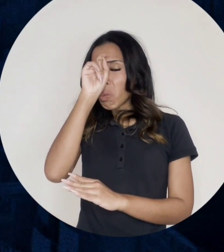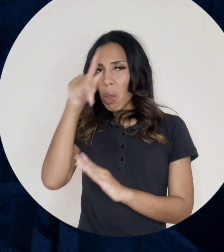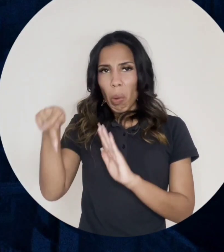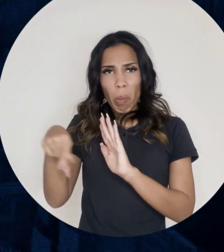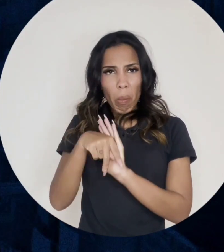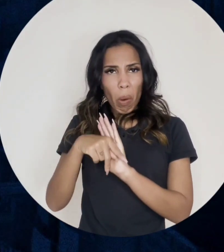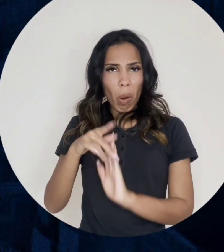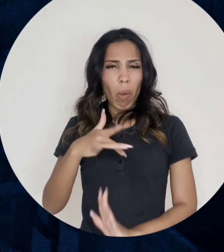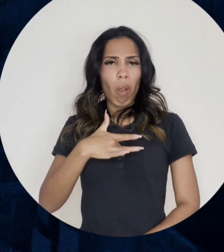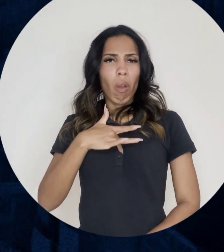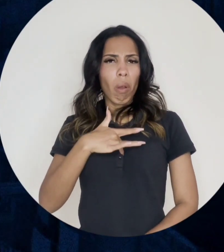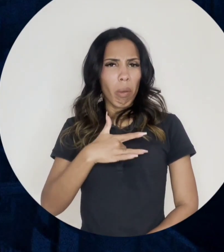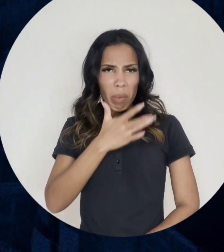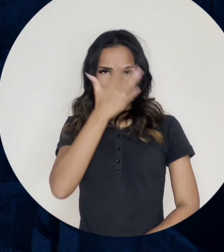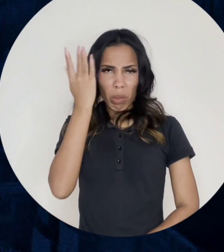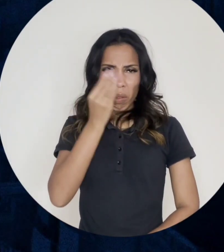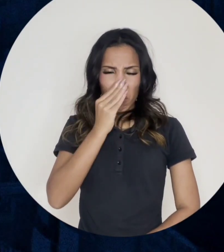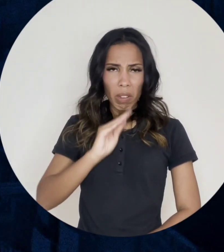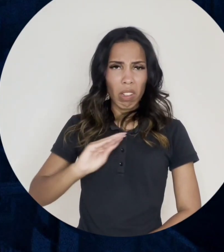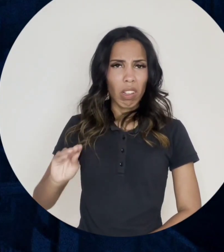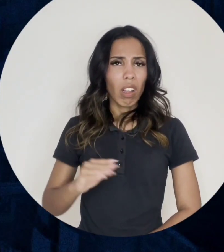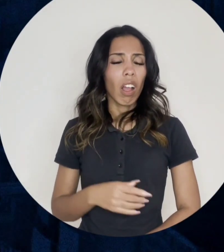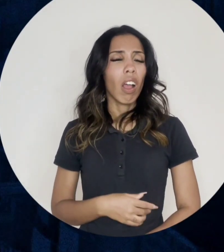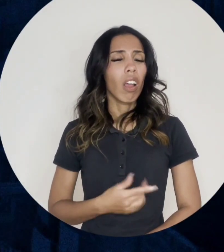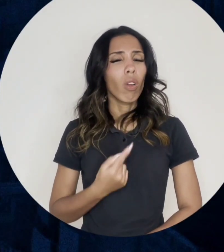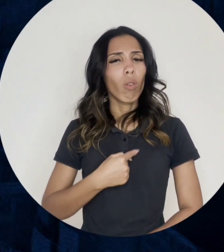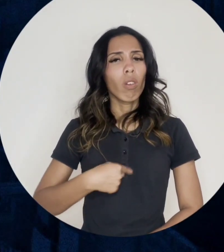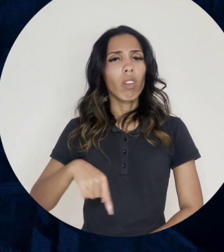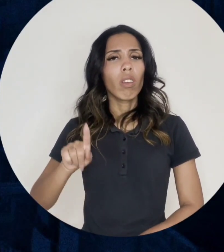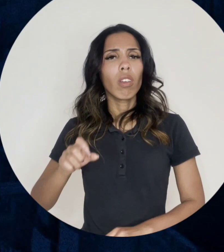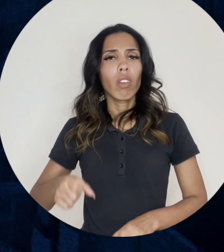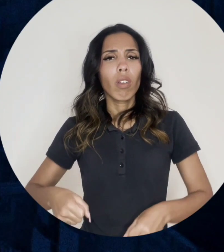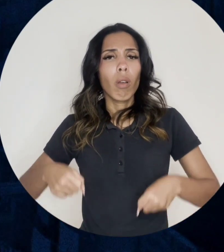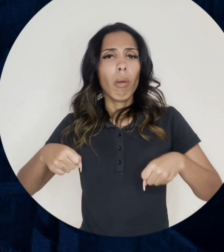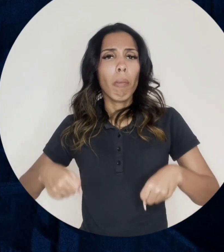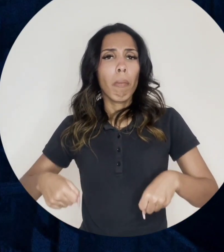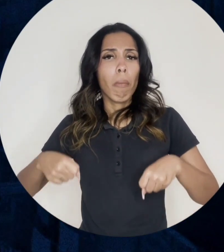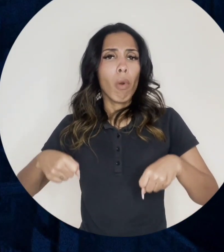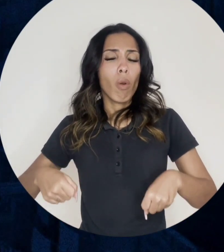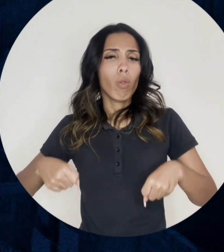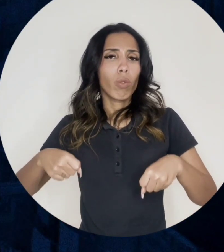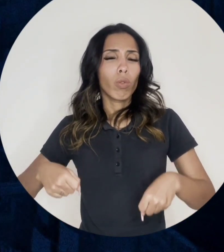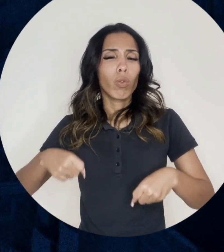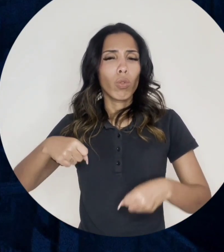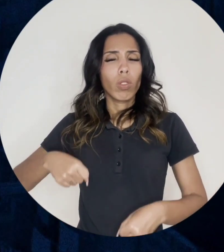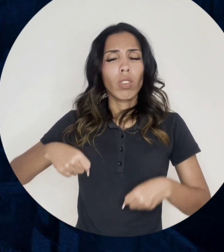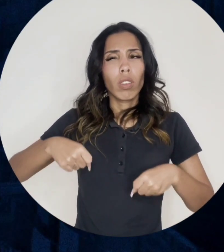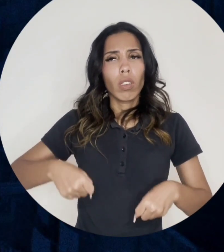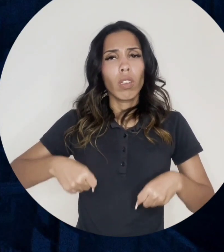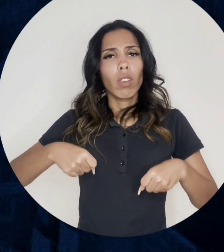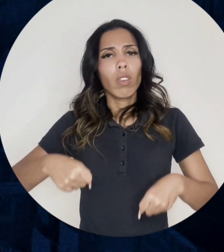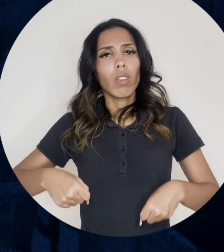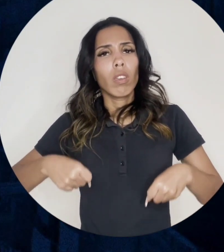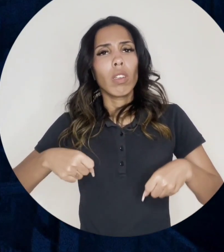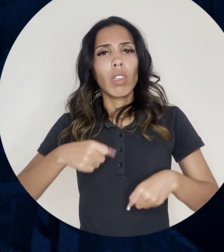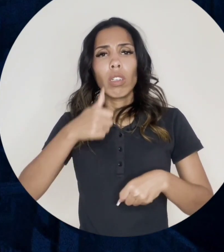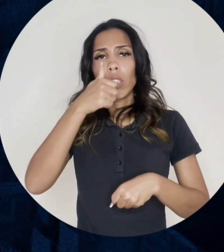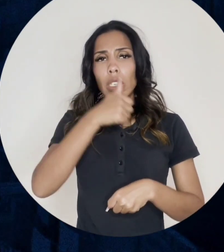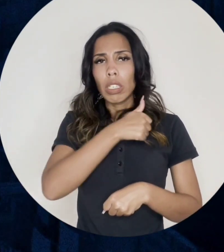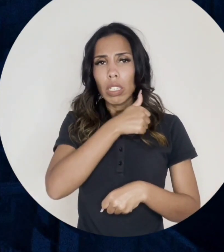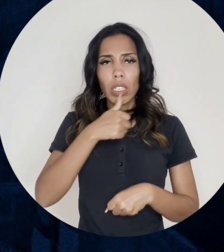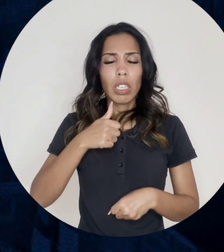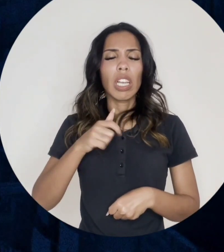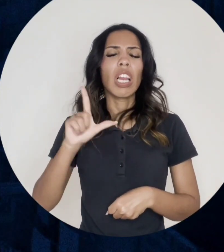fui, eu ia, eles me davam aquela bolsa, eu levava com o maior sacrifício, o Leal me levou algumas vezes, a